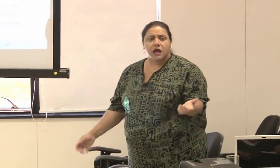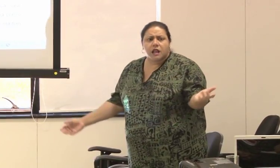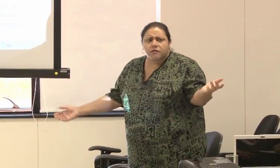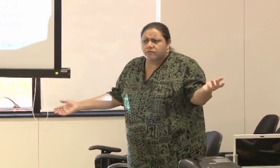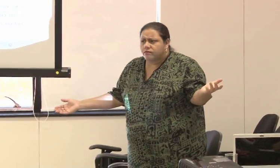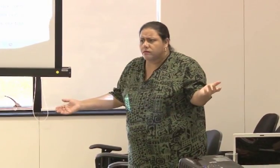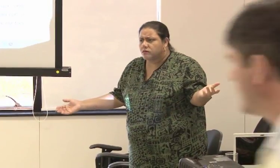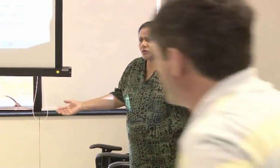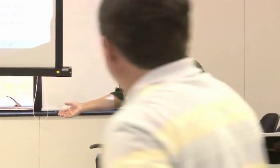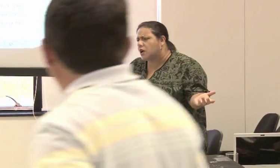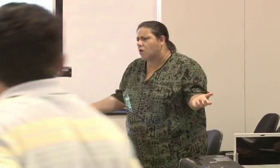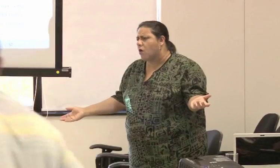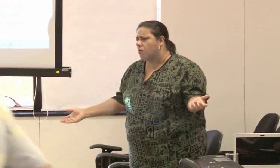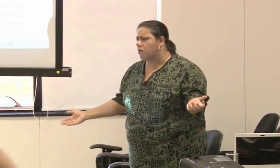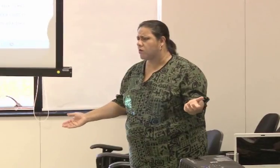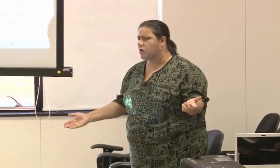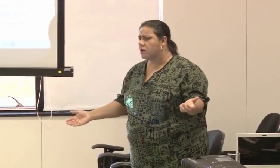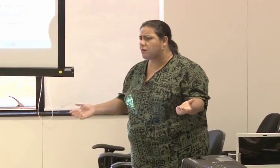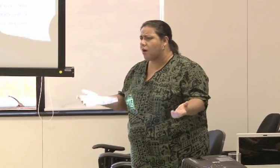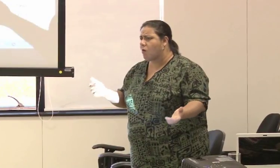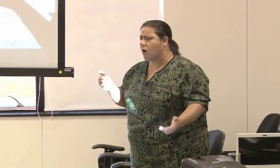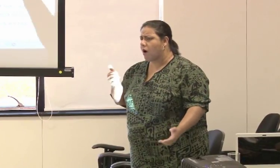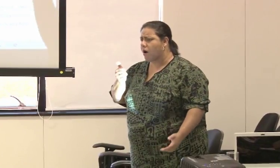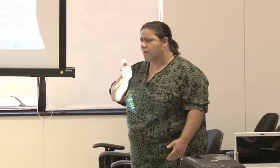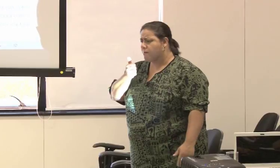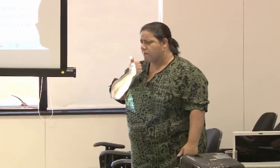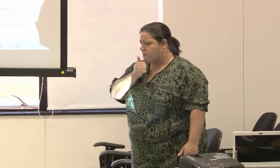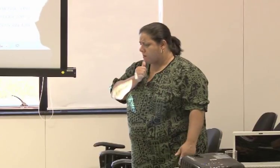Ela não tinha como. Então...